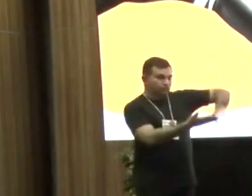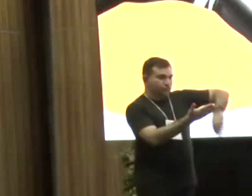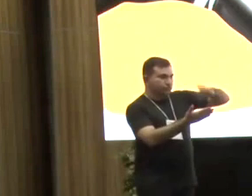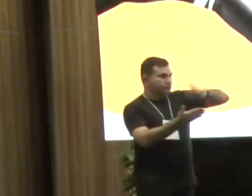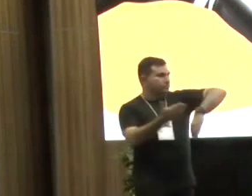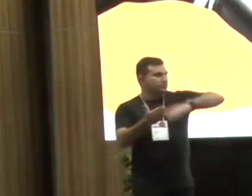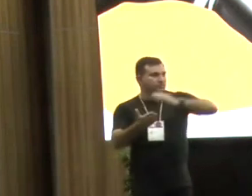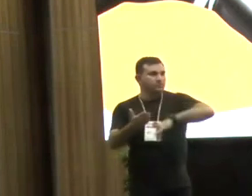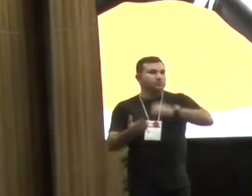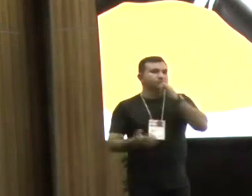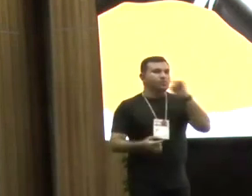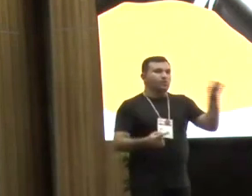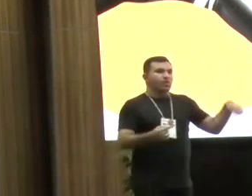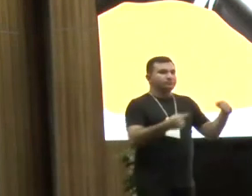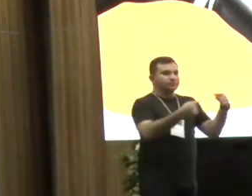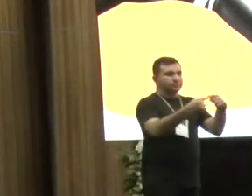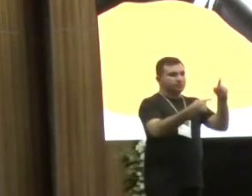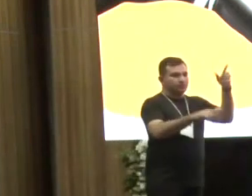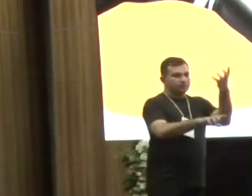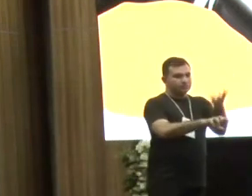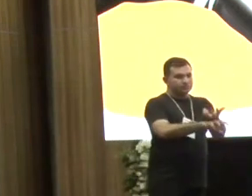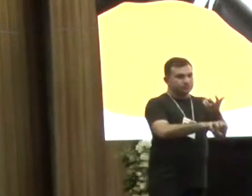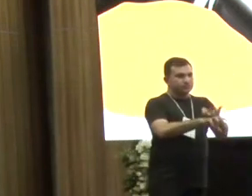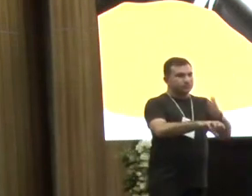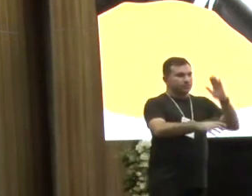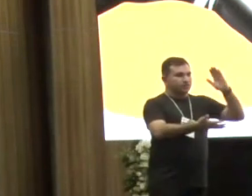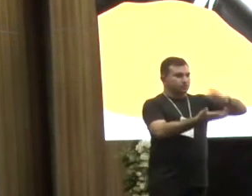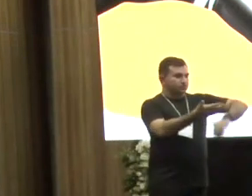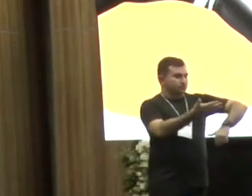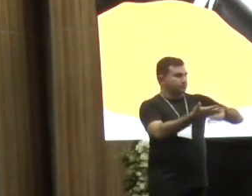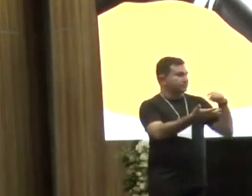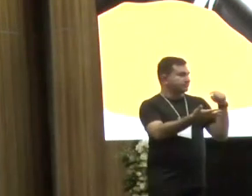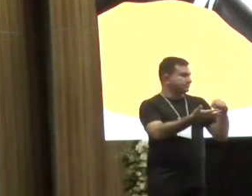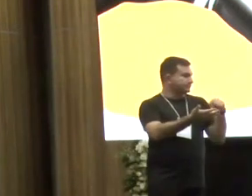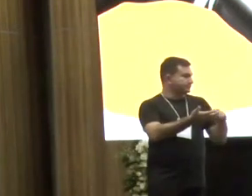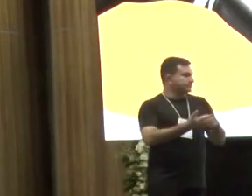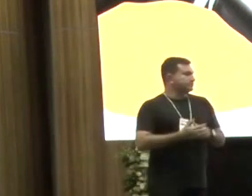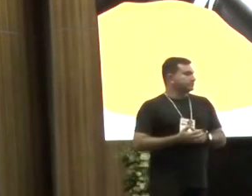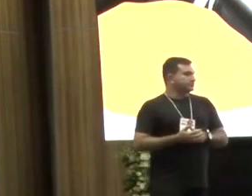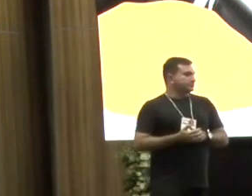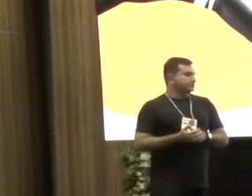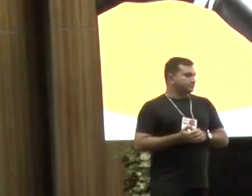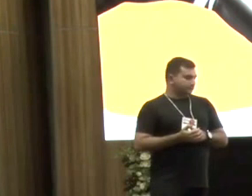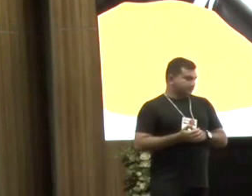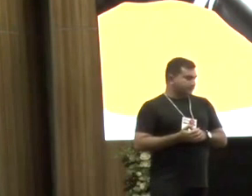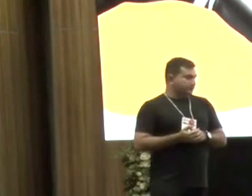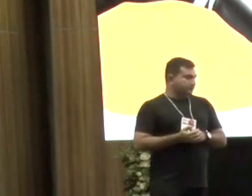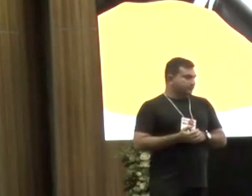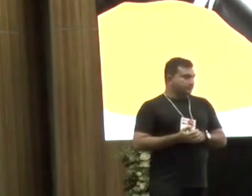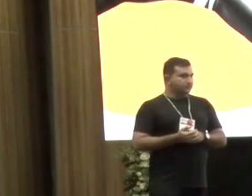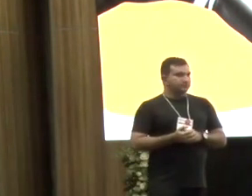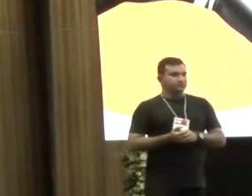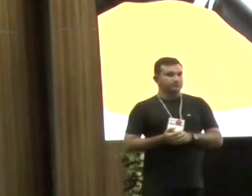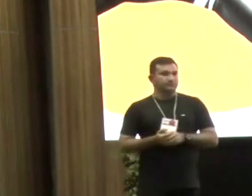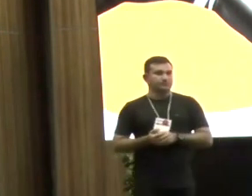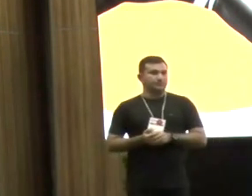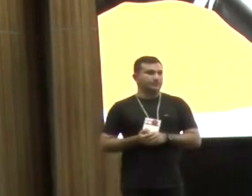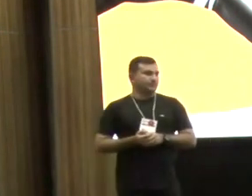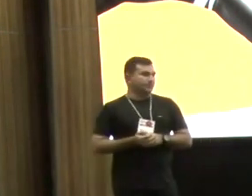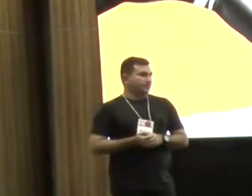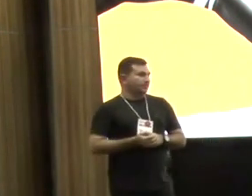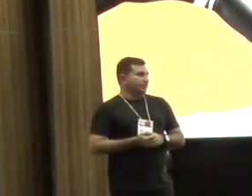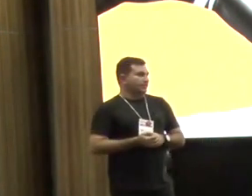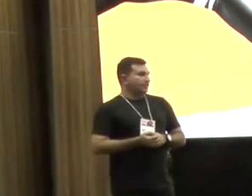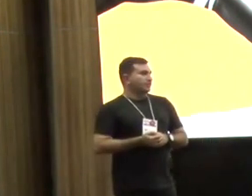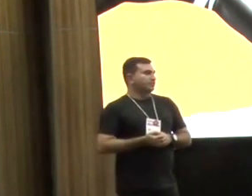uma disciplina, que ele tem hospedagem, levo para a roda e todas